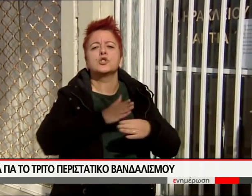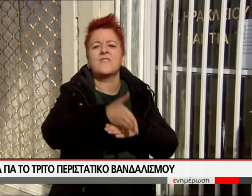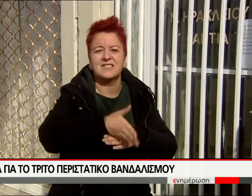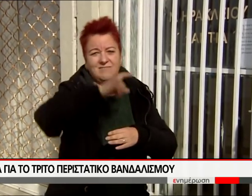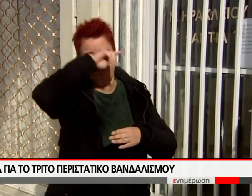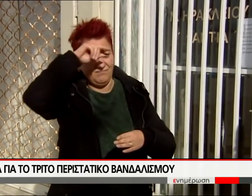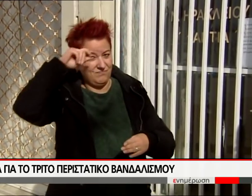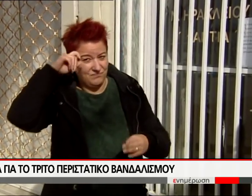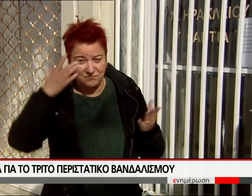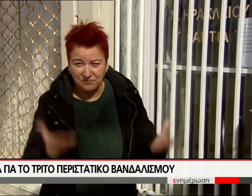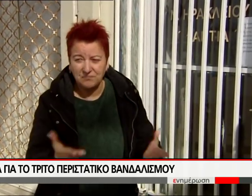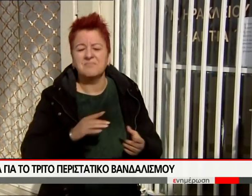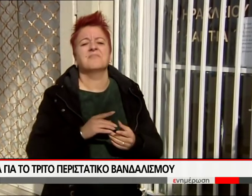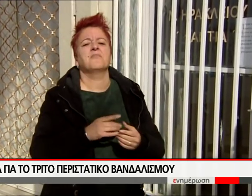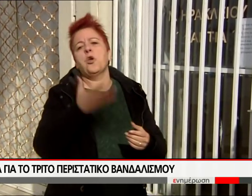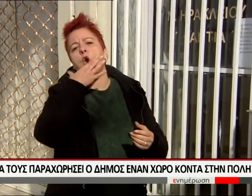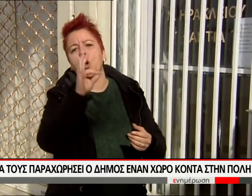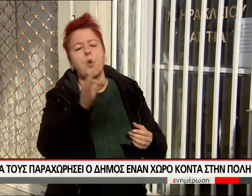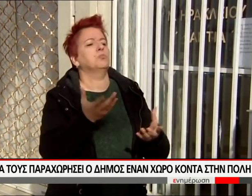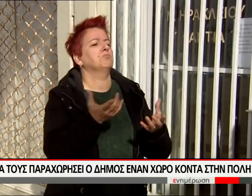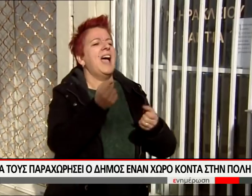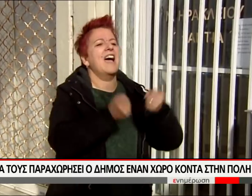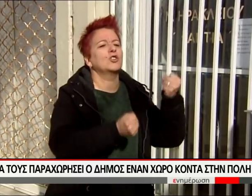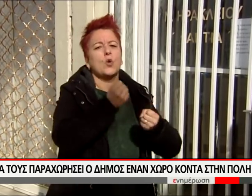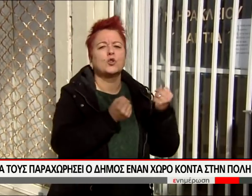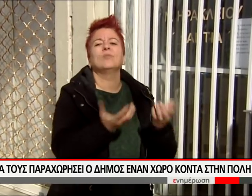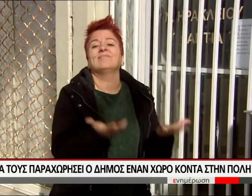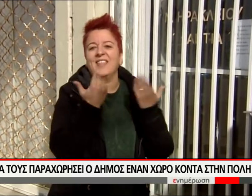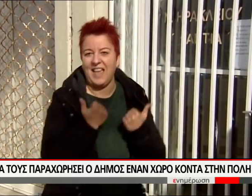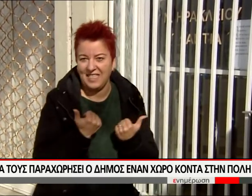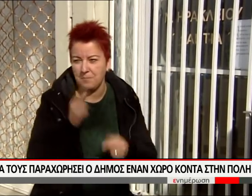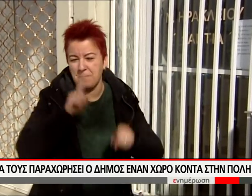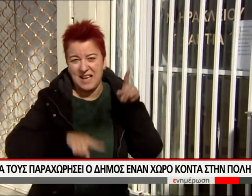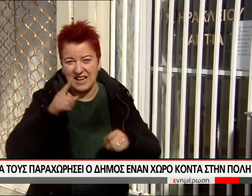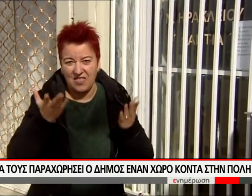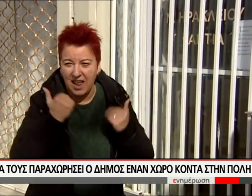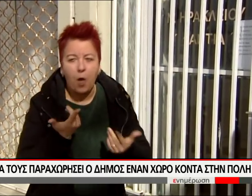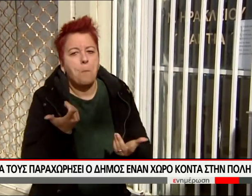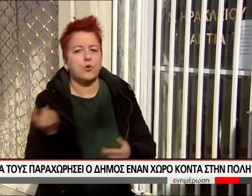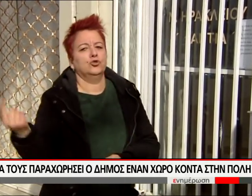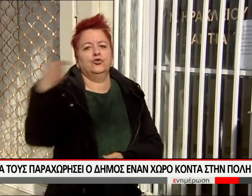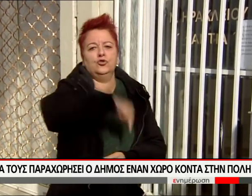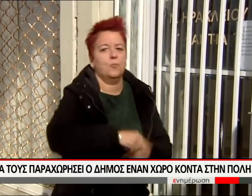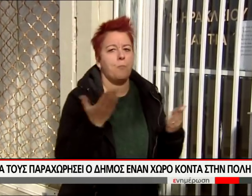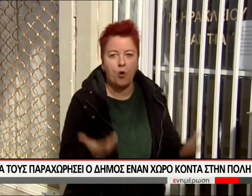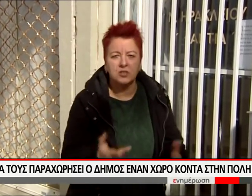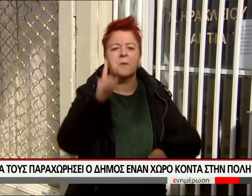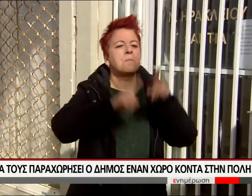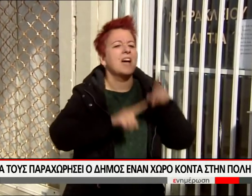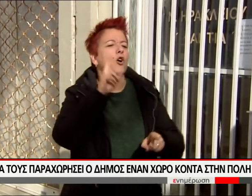και Μίνωας. Γενικά με το σωματείο υπάρχει πρόβλημα ο χώρος που είναι, γιατί είναι πολύ μακριά από το κέντρο. Πολλοί ενήλικες κοφοί οι οποίοι δεν